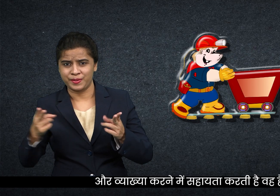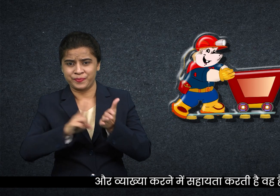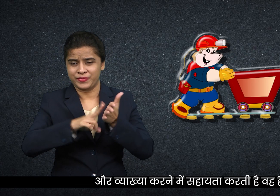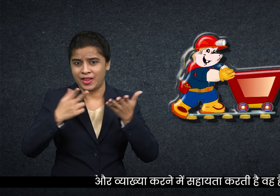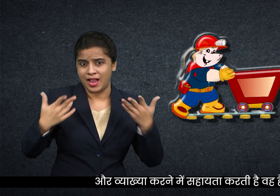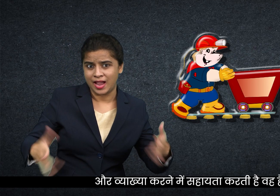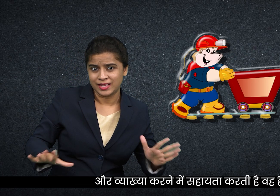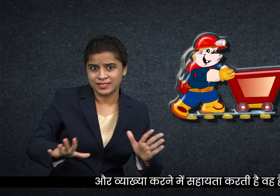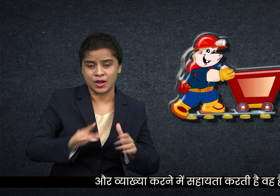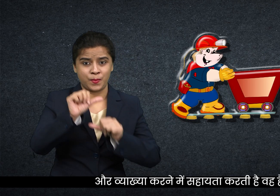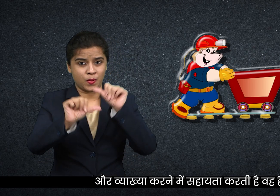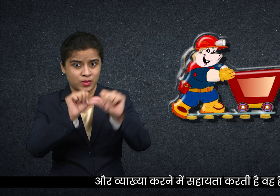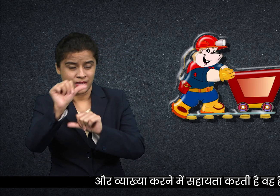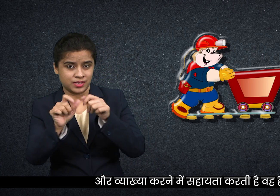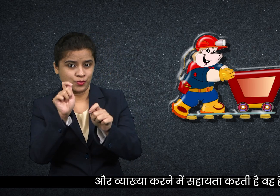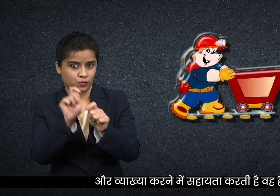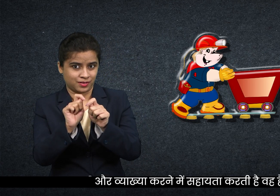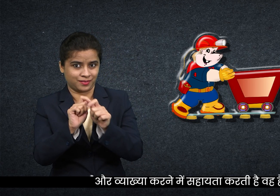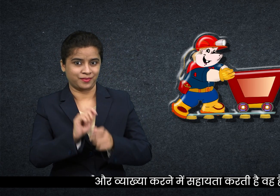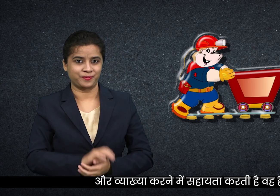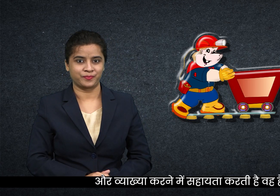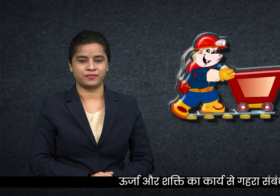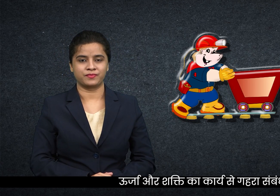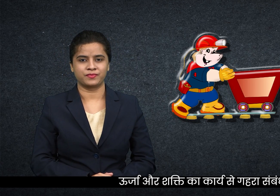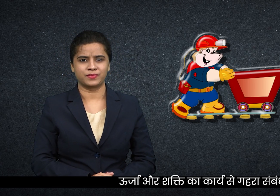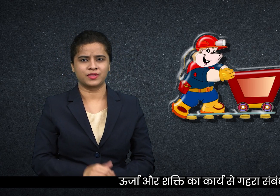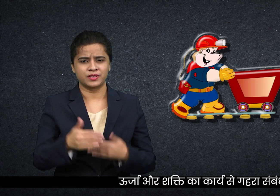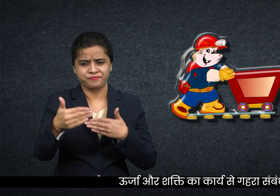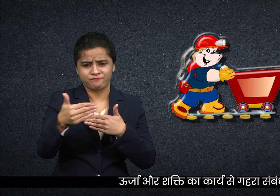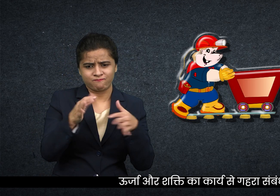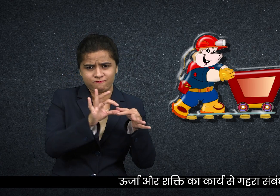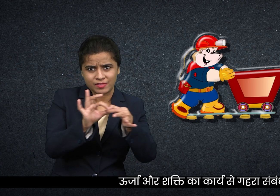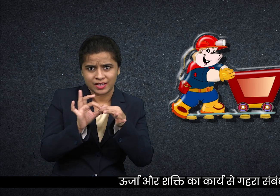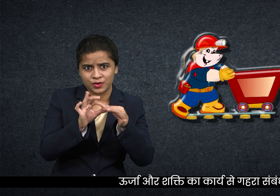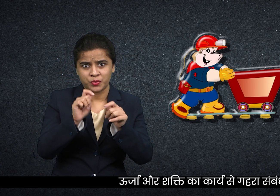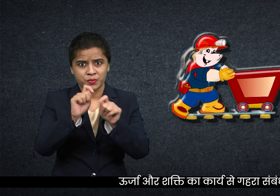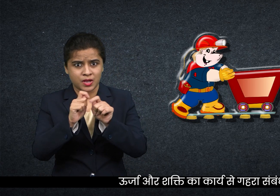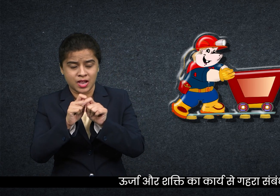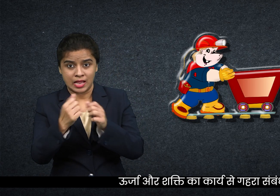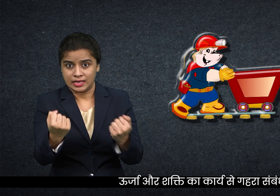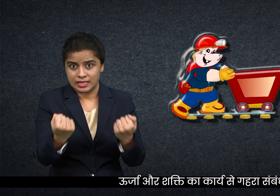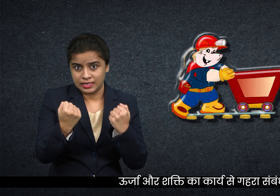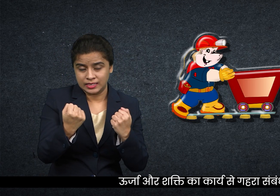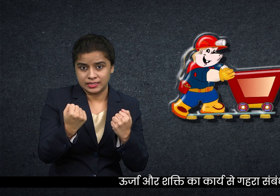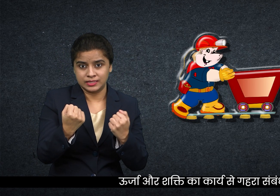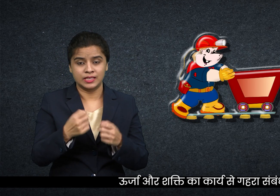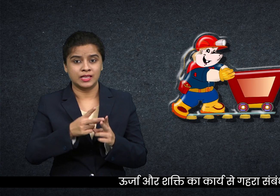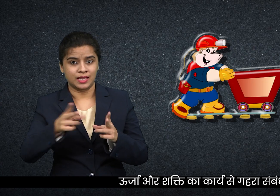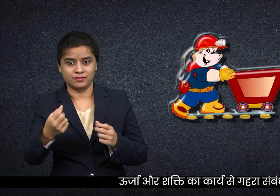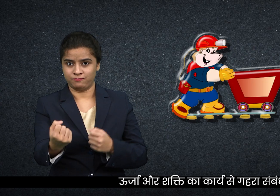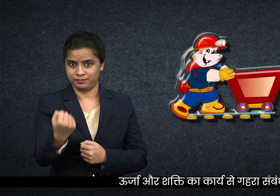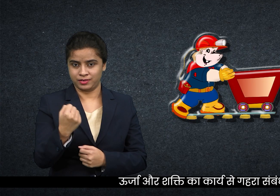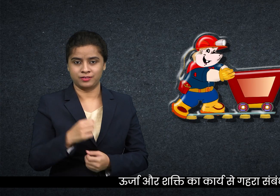में सहायता करती है, वह है कार्य। ऊर्जा और शक्ति का कार्य से गहरा संबंध